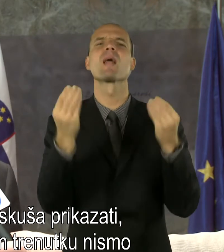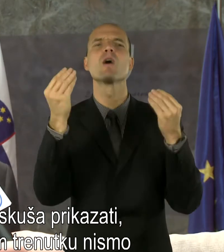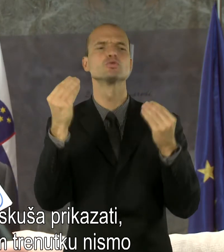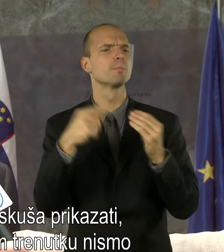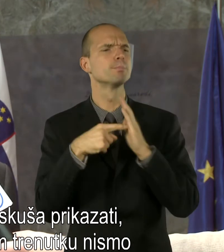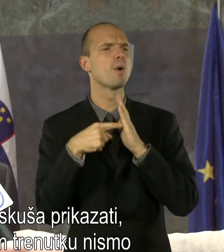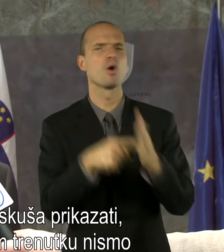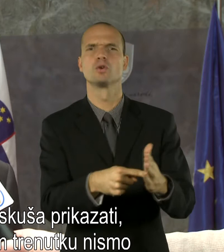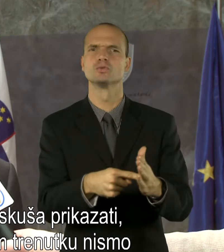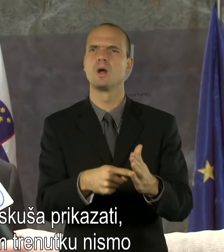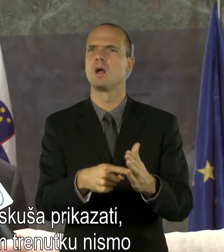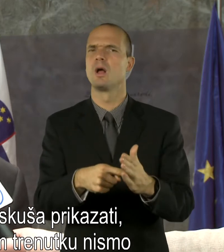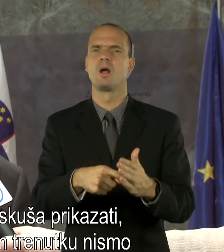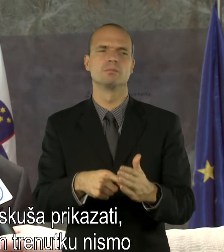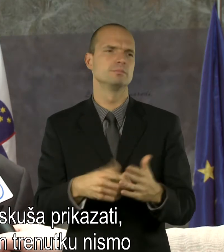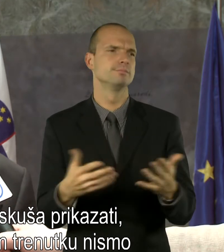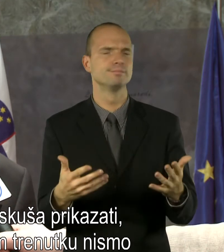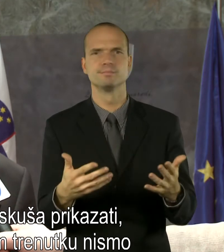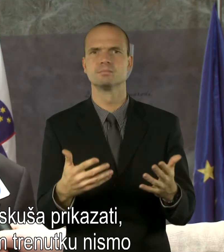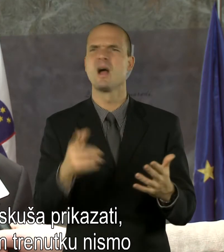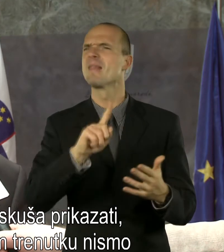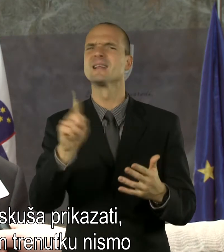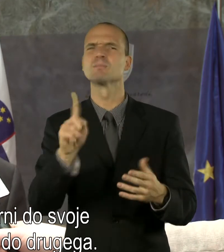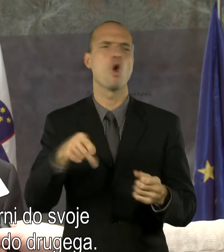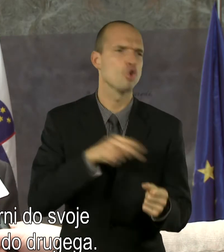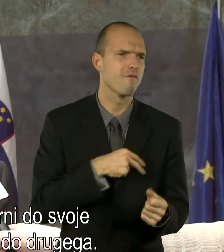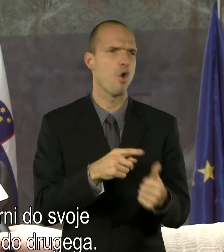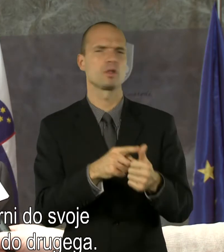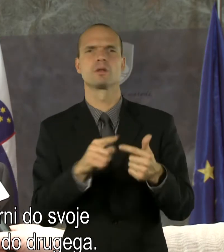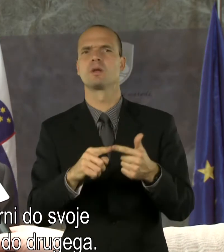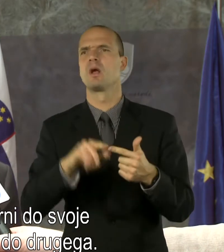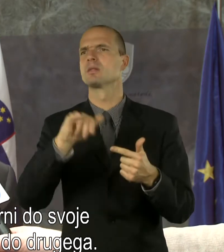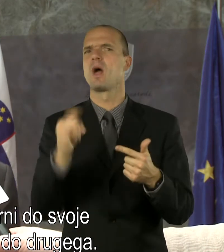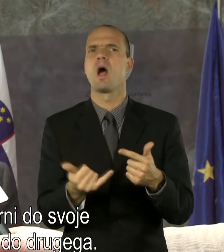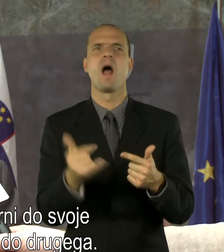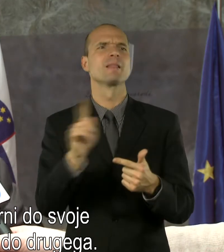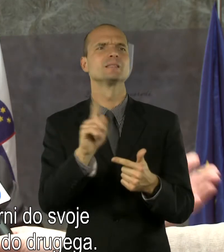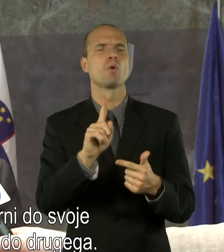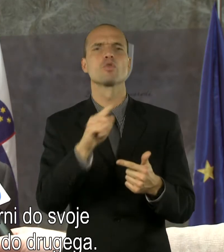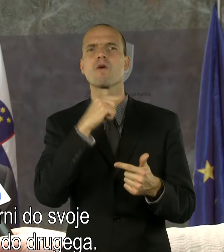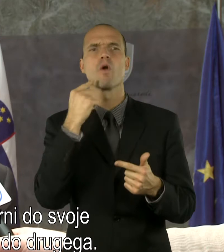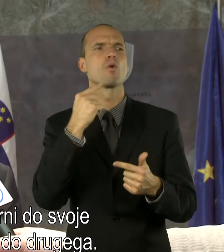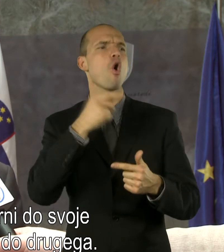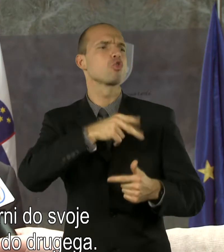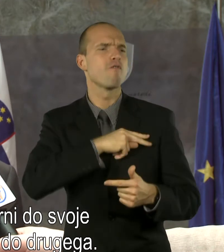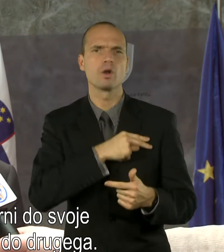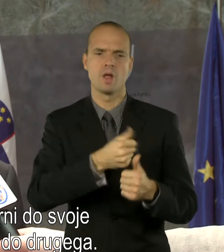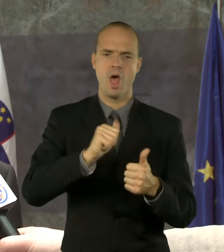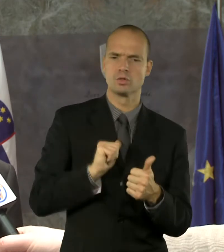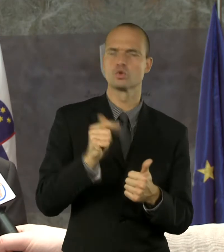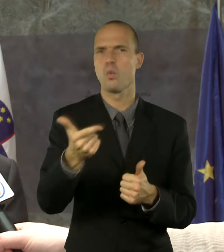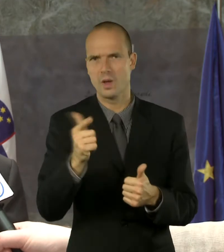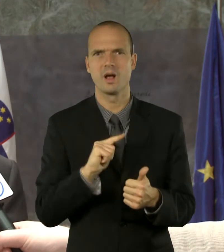preveč poskuša prikazati, kot da mogoče v nekem trenutku nismo dovolj odgovorni do države, da nismo dovolj odgovorni eden do